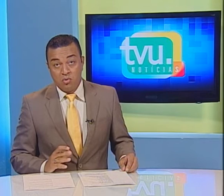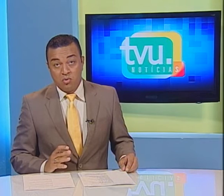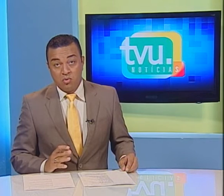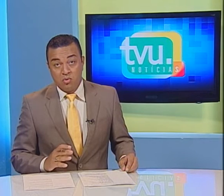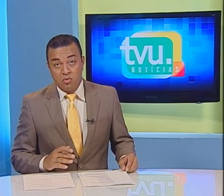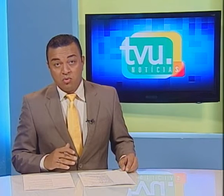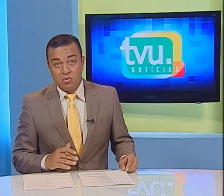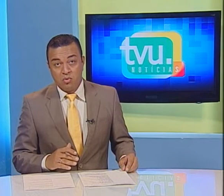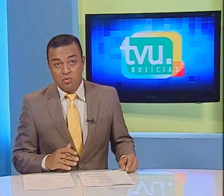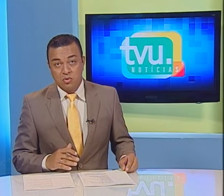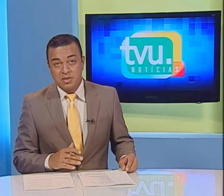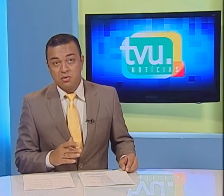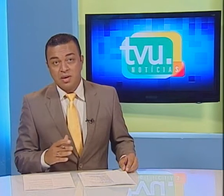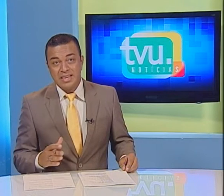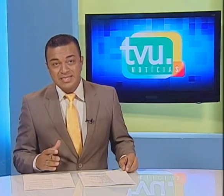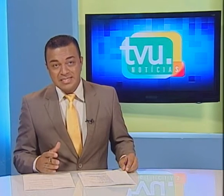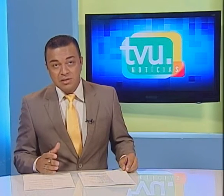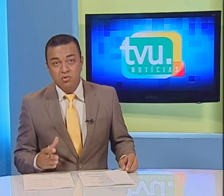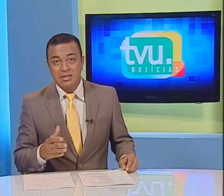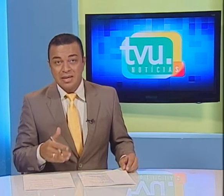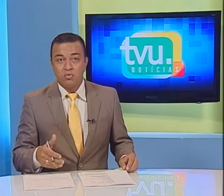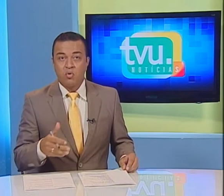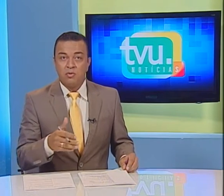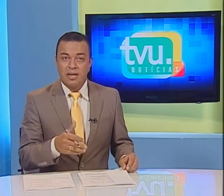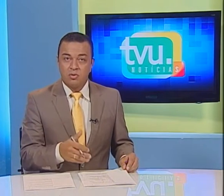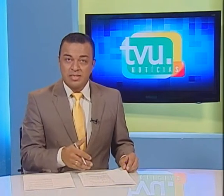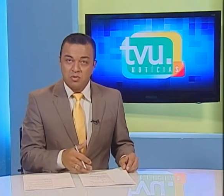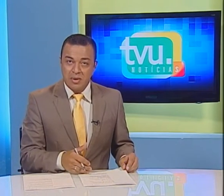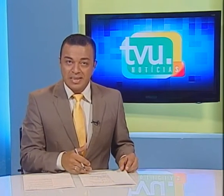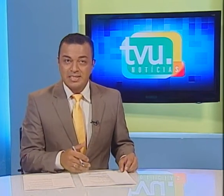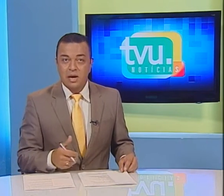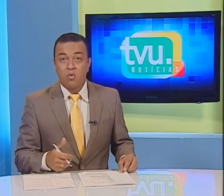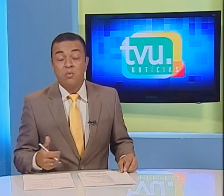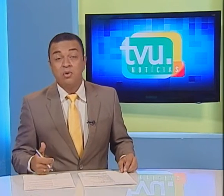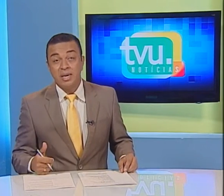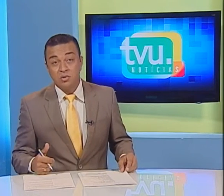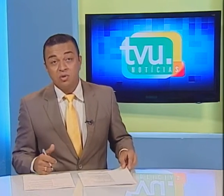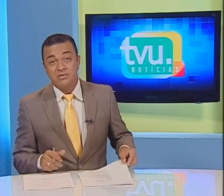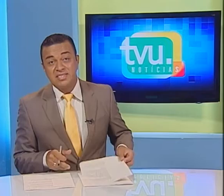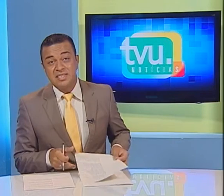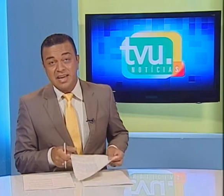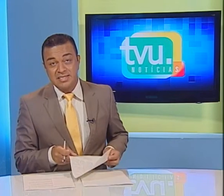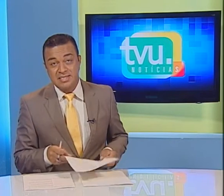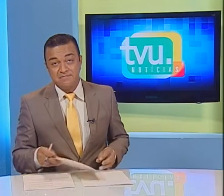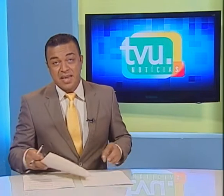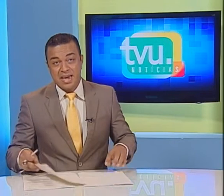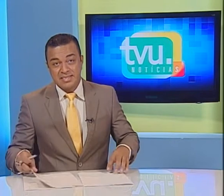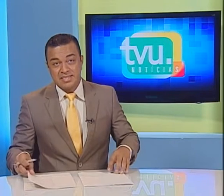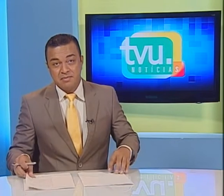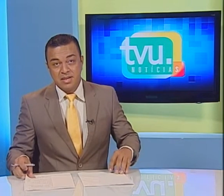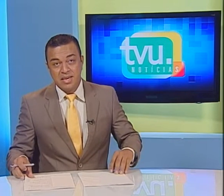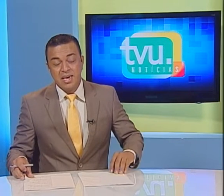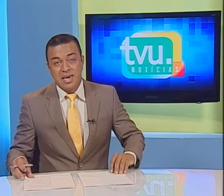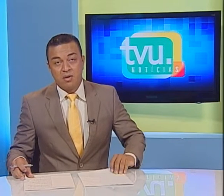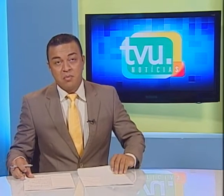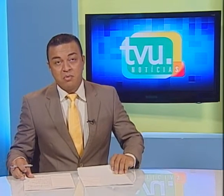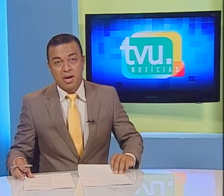como o seu ensino, tanto como na educação básica, como em universidades. Essa semana é comemorado o